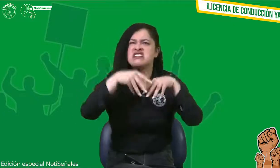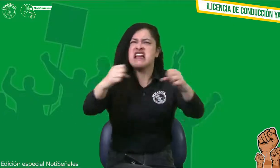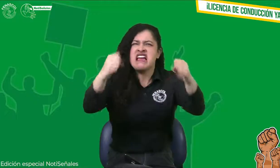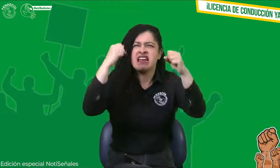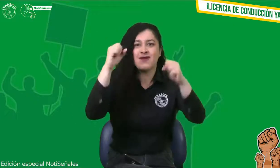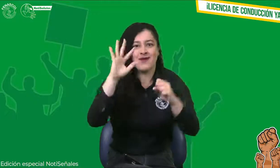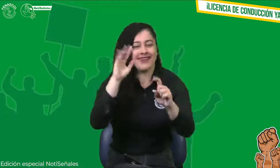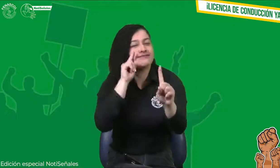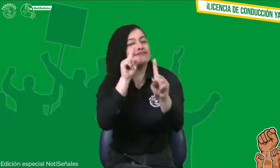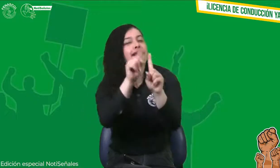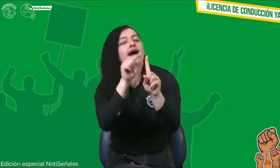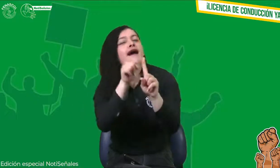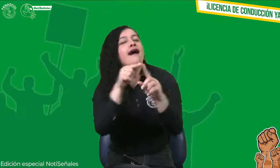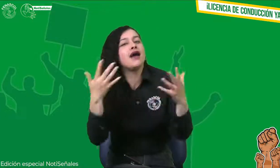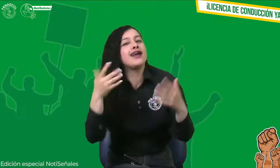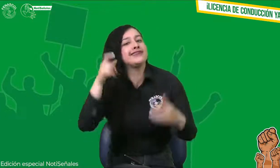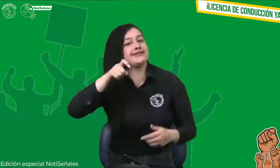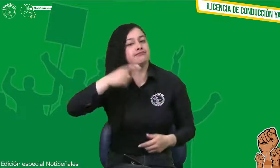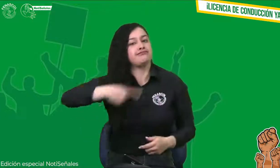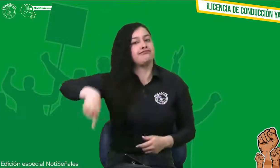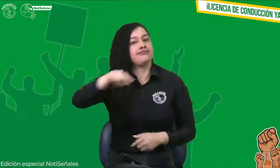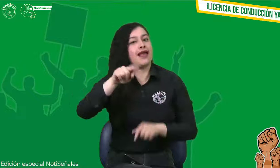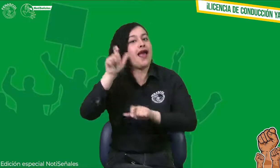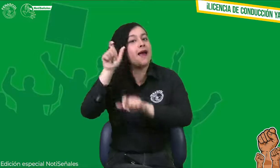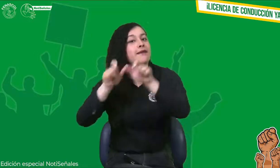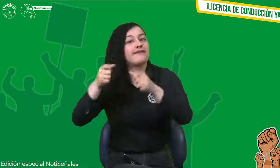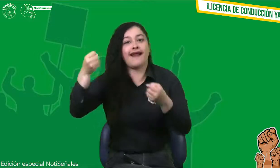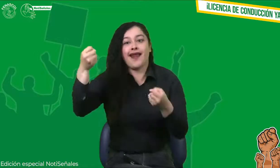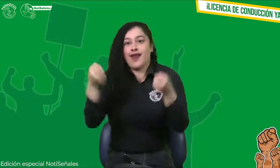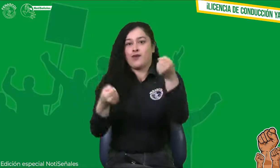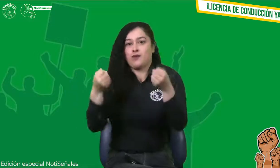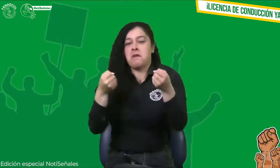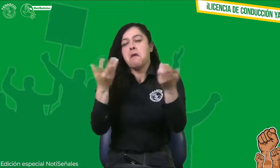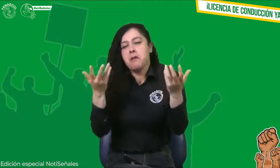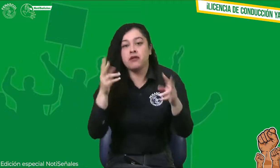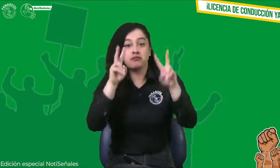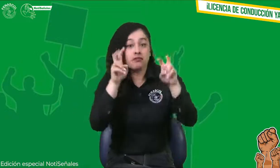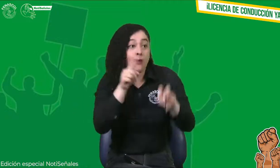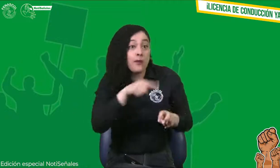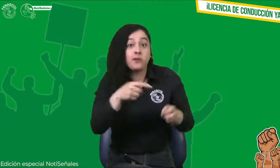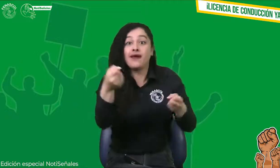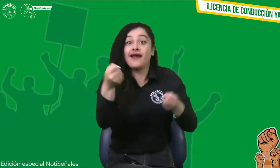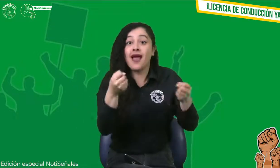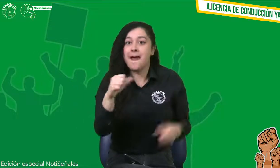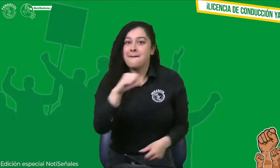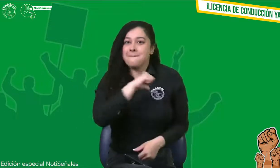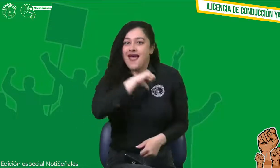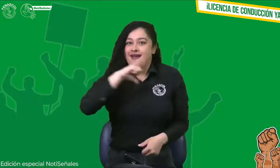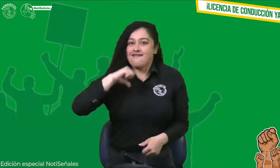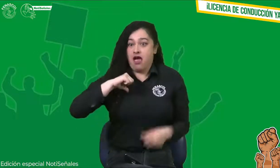y pues informamos sobre el tema del plantón de mañana. Sabemos que mañana pues